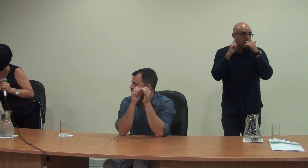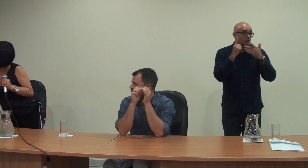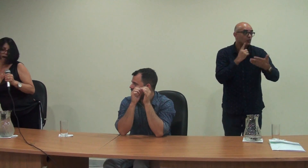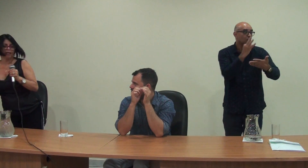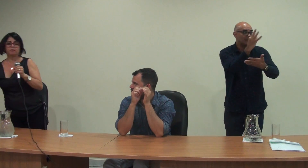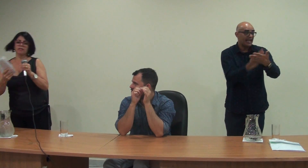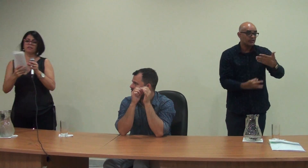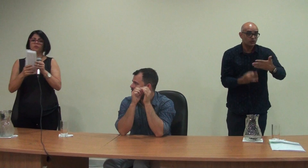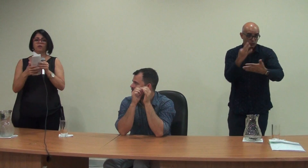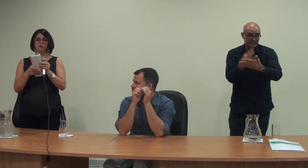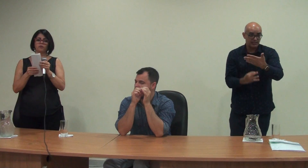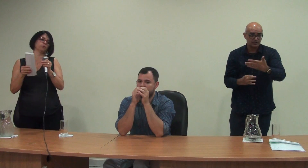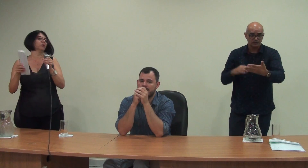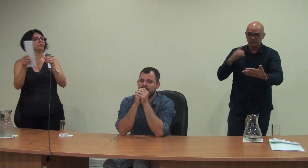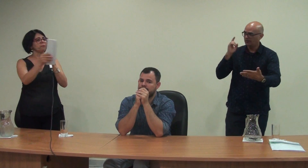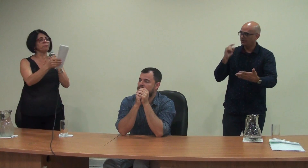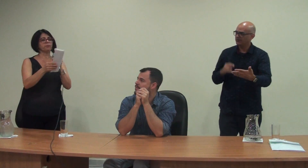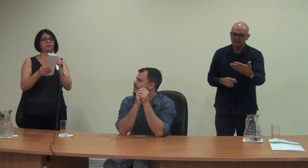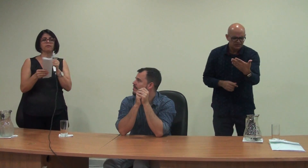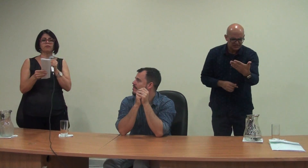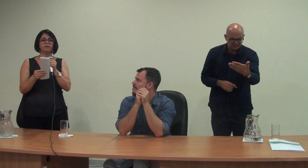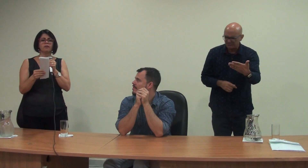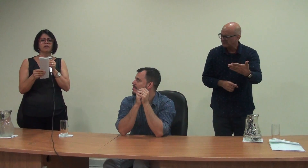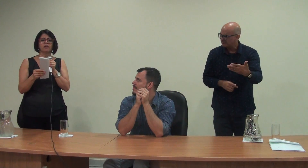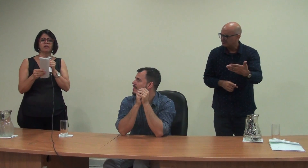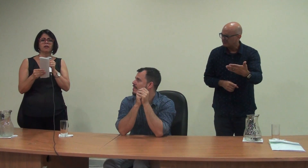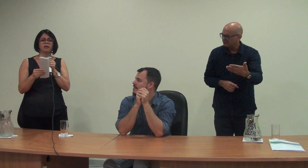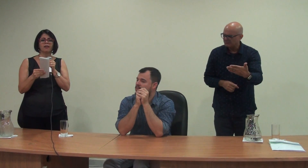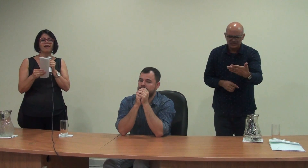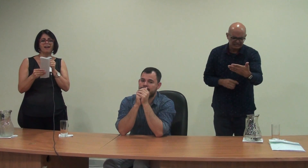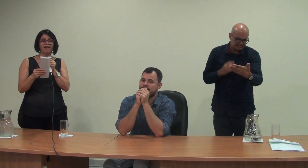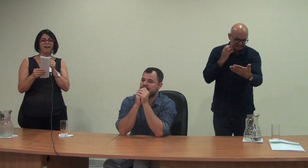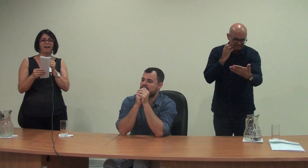Essa vai ser a expressão do aluno surdo.